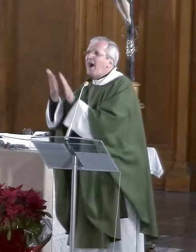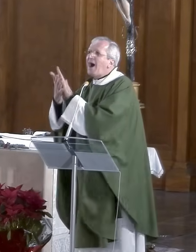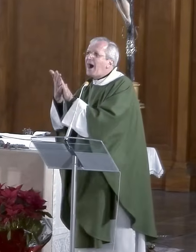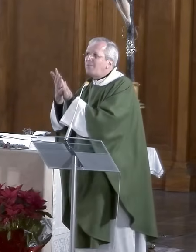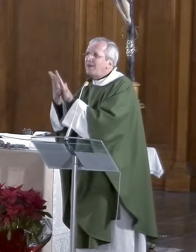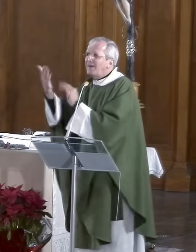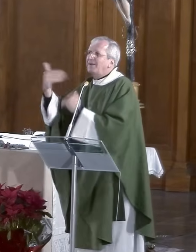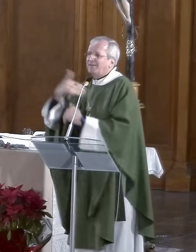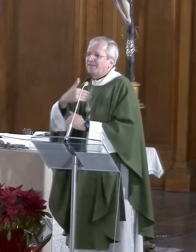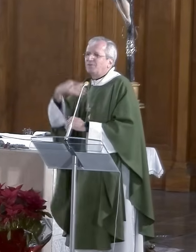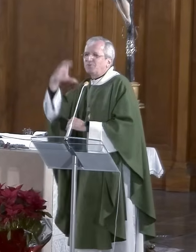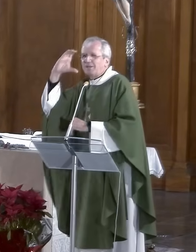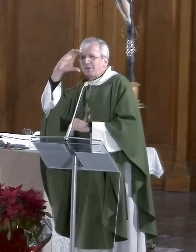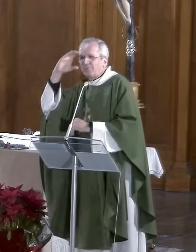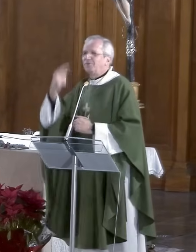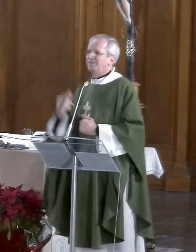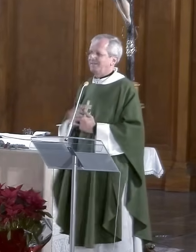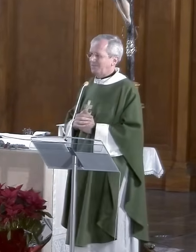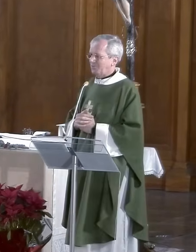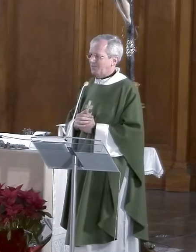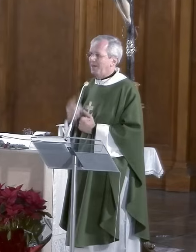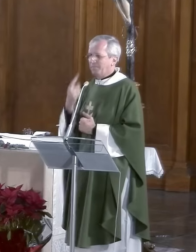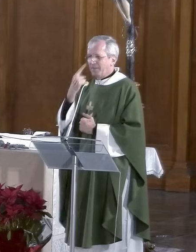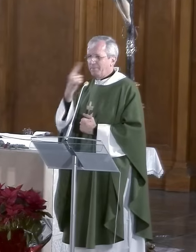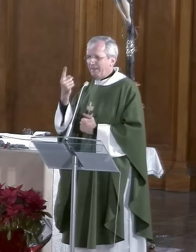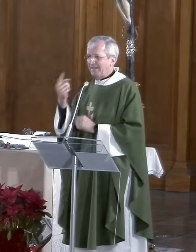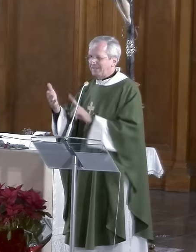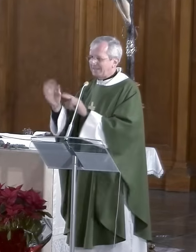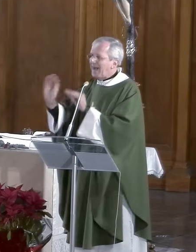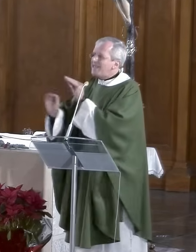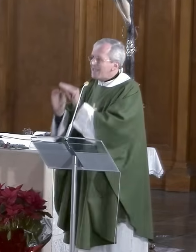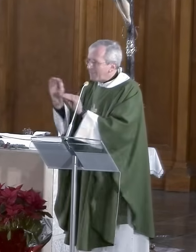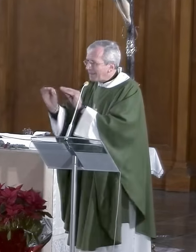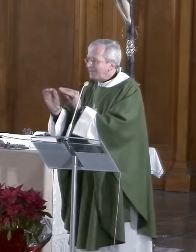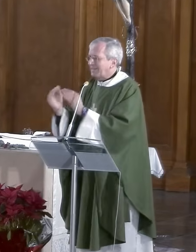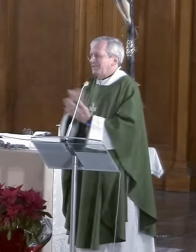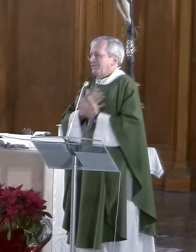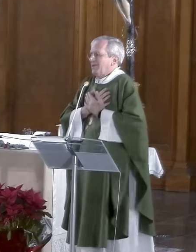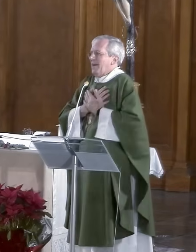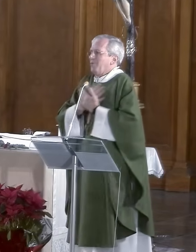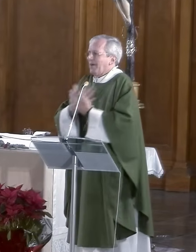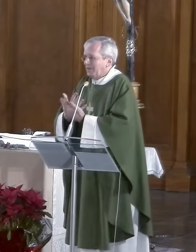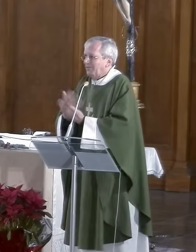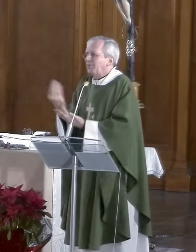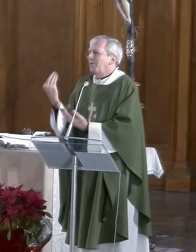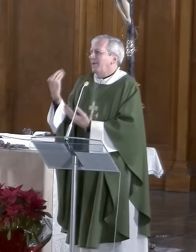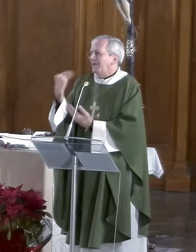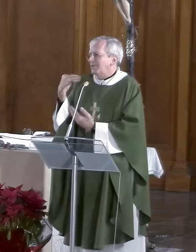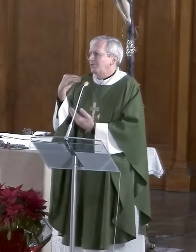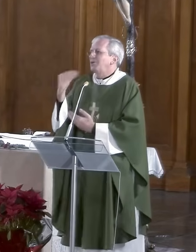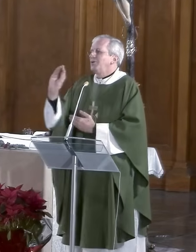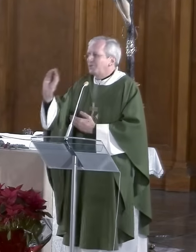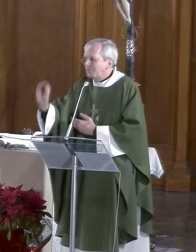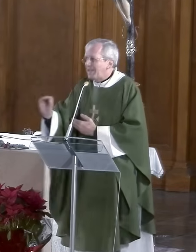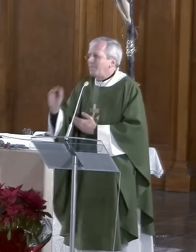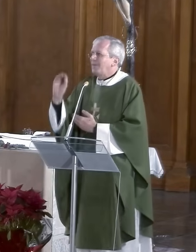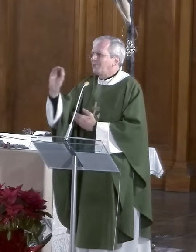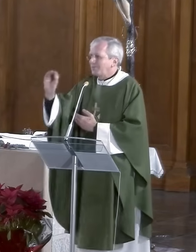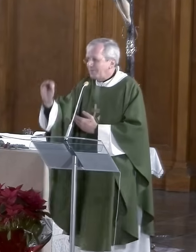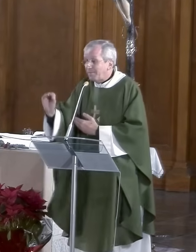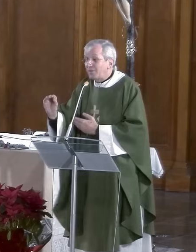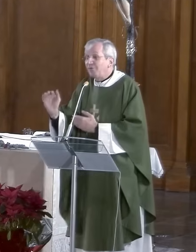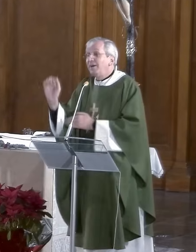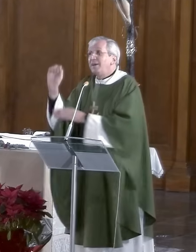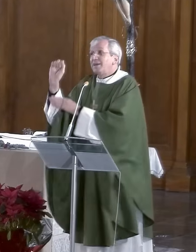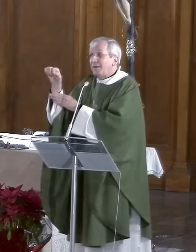escucha, habla, que tu siervo te escucha. Veréis esa llamada, que es la vocación de alguna manera, que Dios